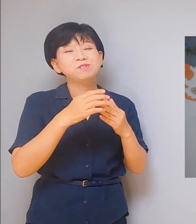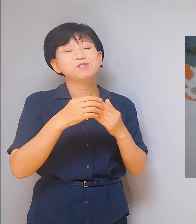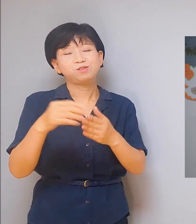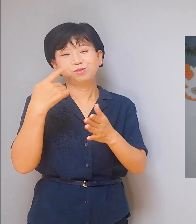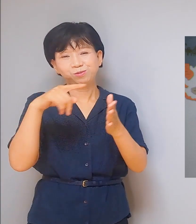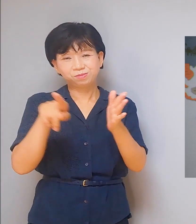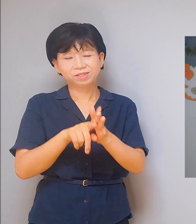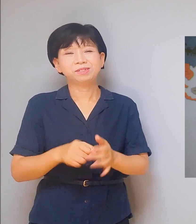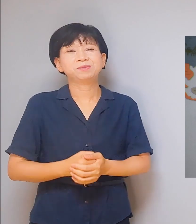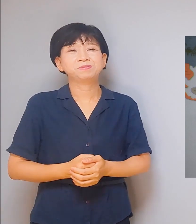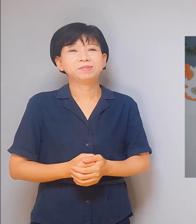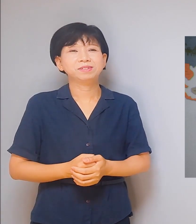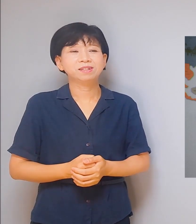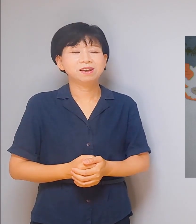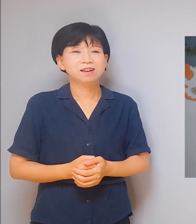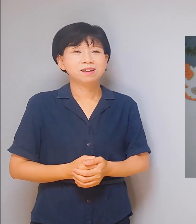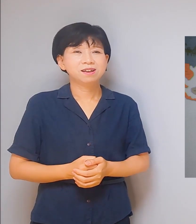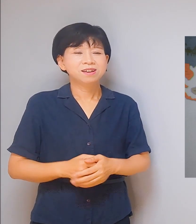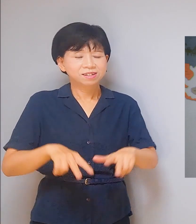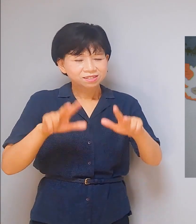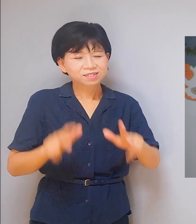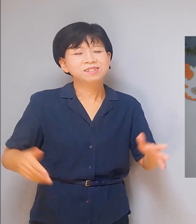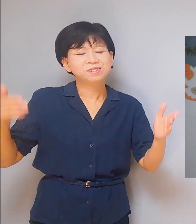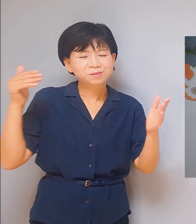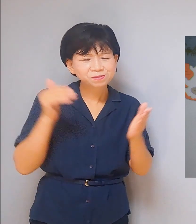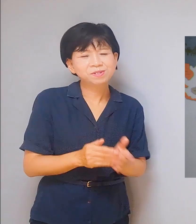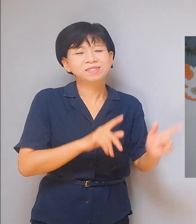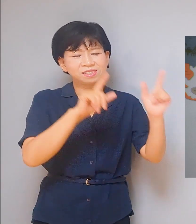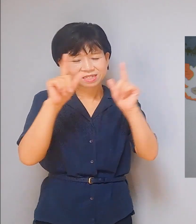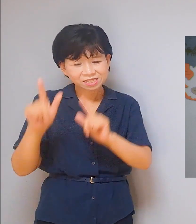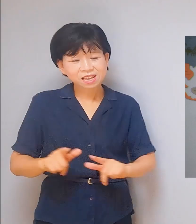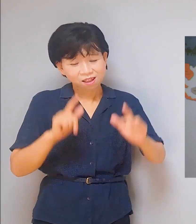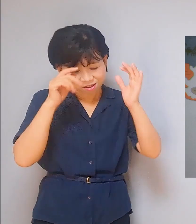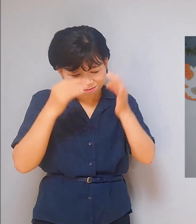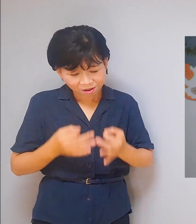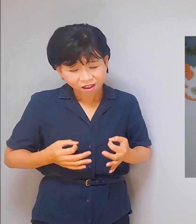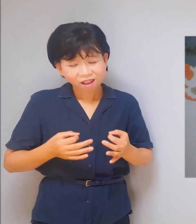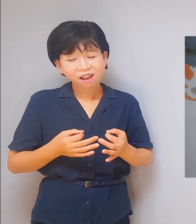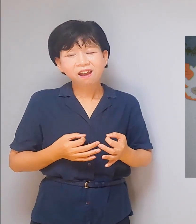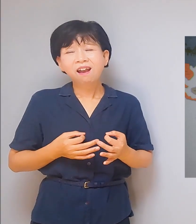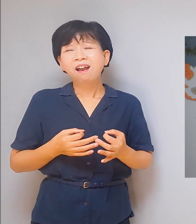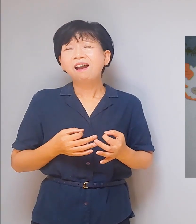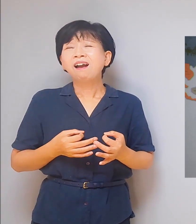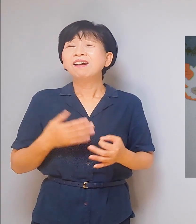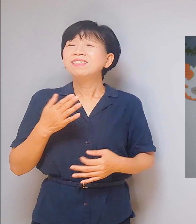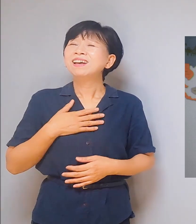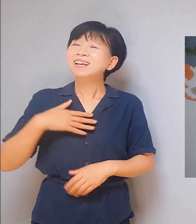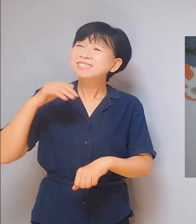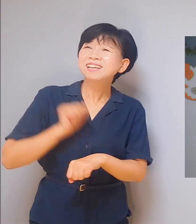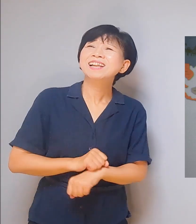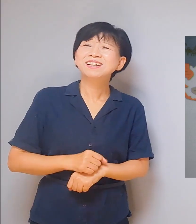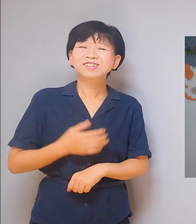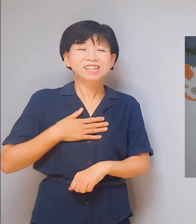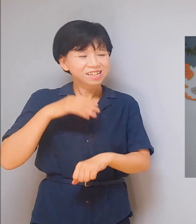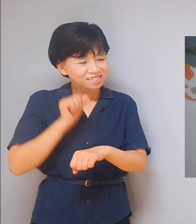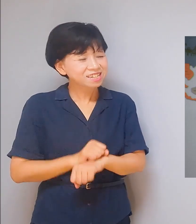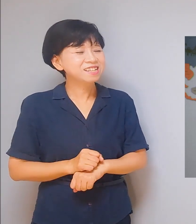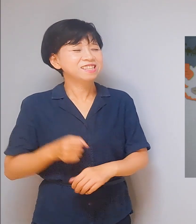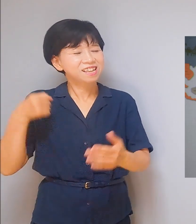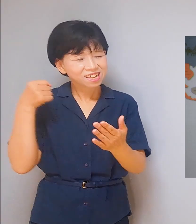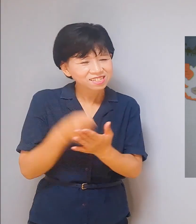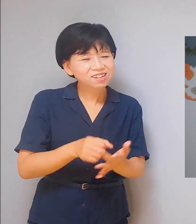줄 믿습니다. 지금까지 살아온 인생길을 보니까 내가 참 잘했어. 내가